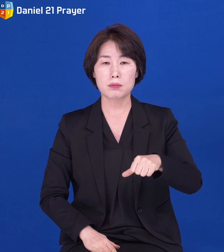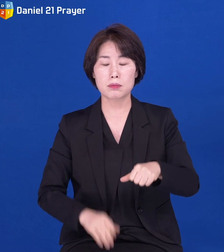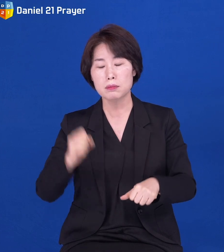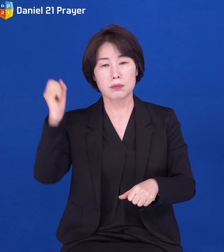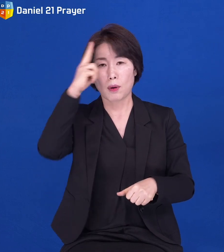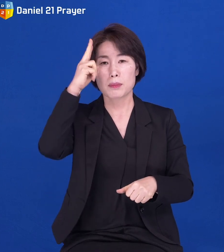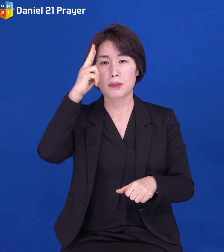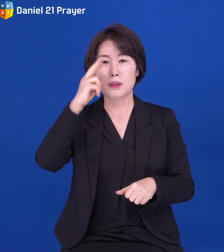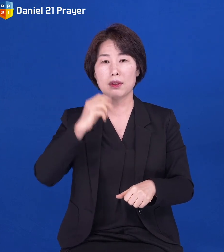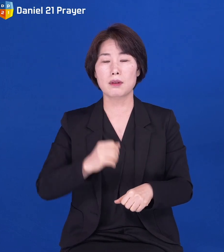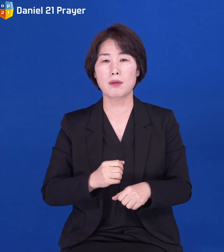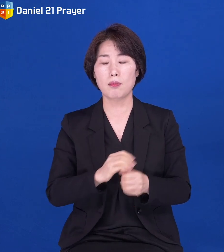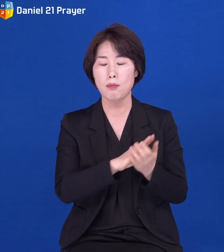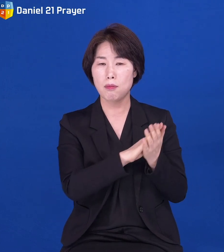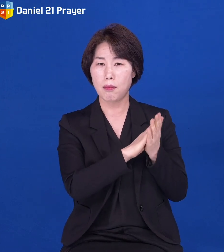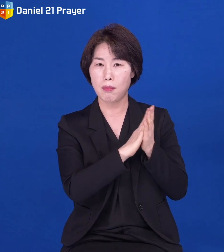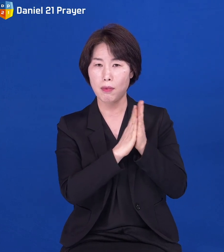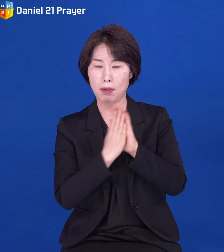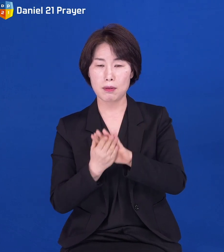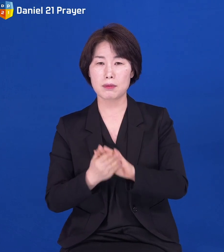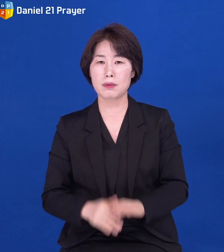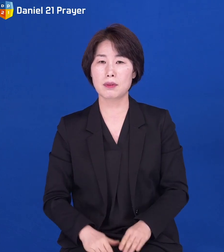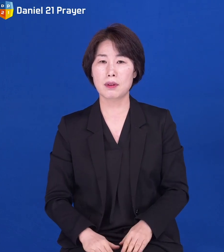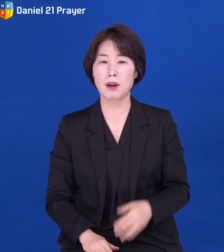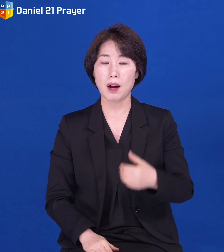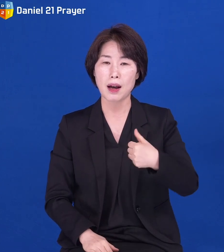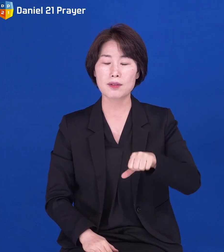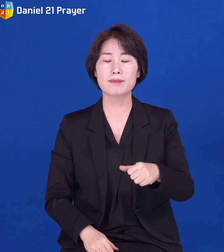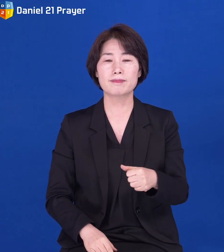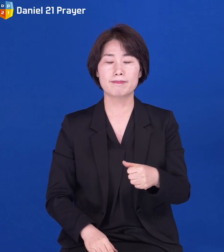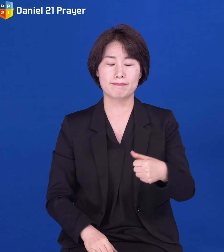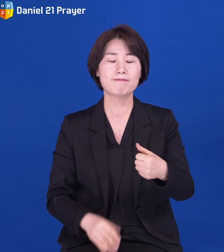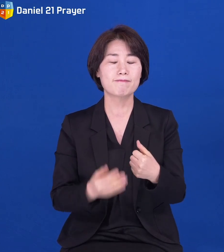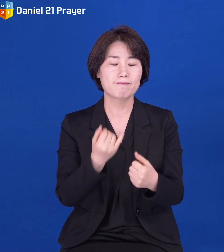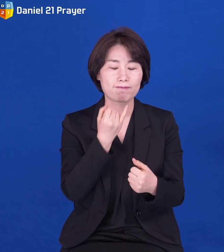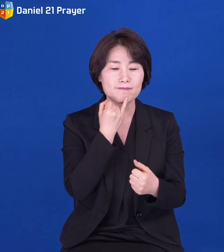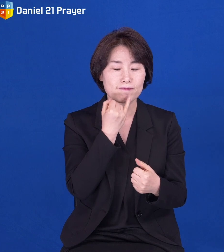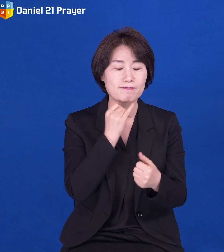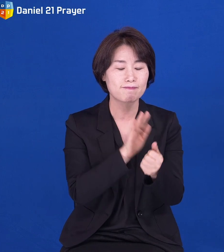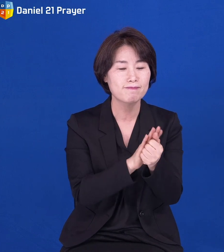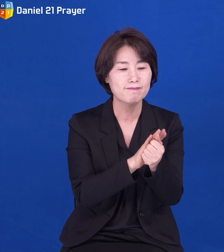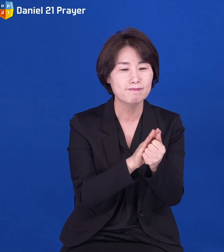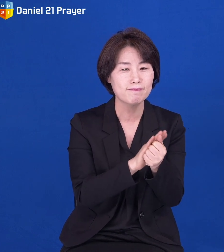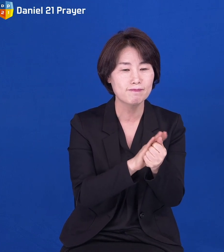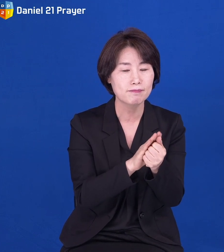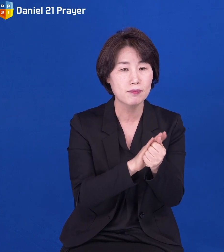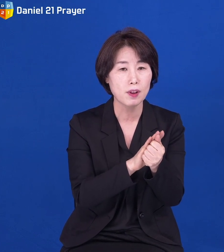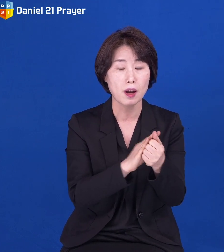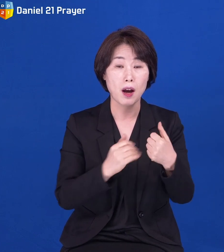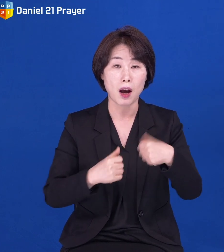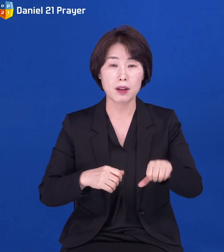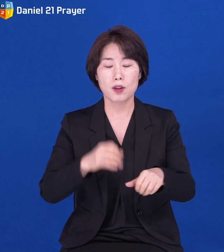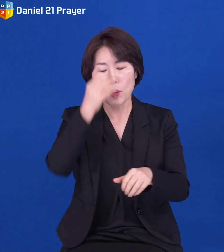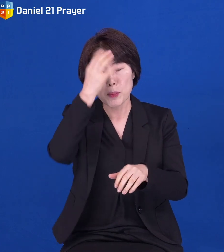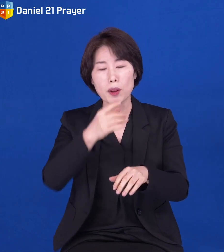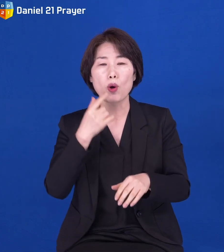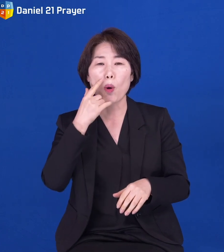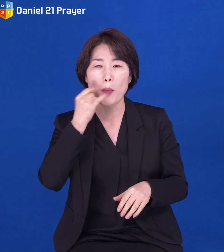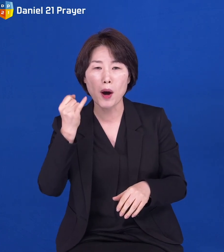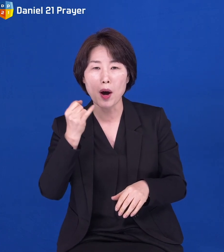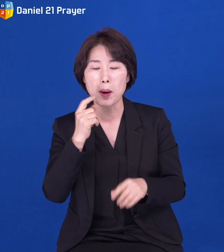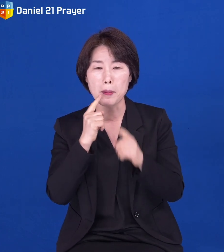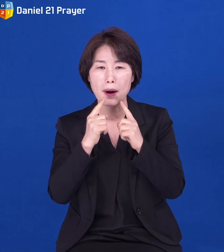들었는지 제가 이제 안아주고, 비나 괜찮아, 괜찮아, 막 저한테 막 죄송합니다 그러길래, 괜찮아